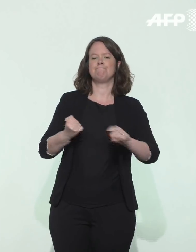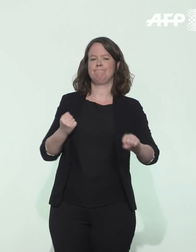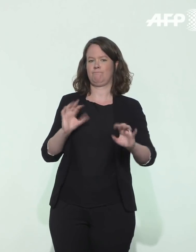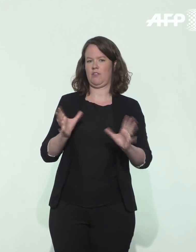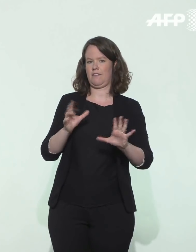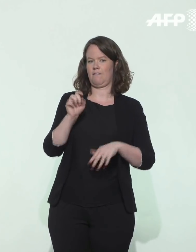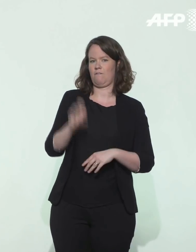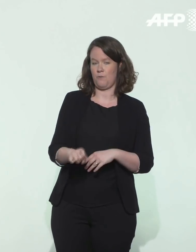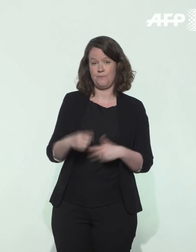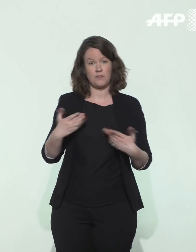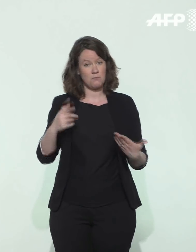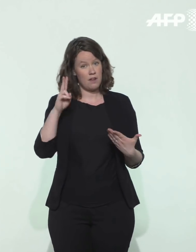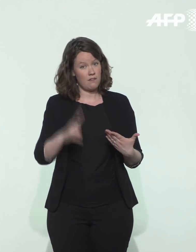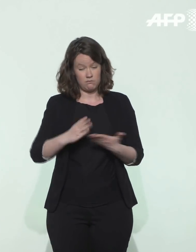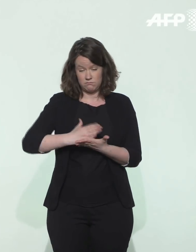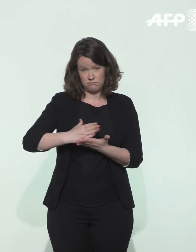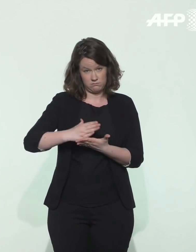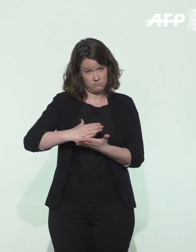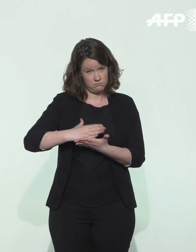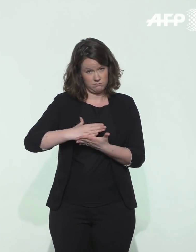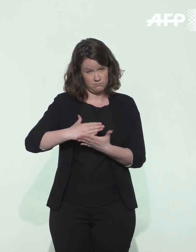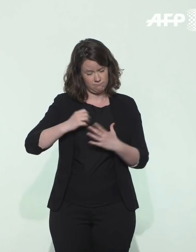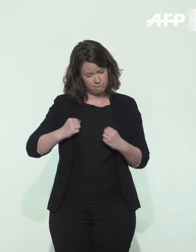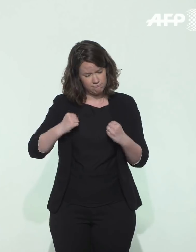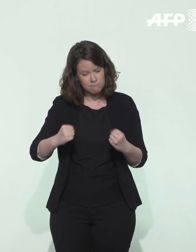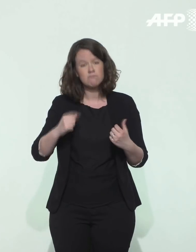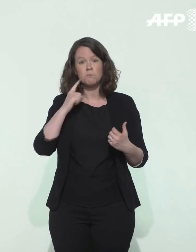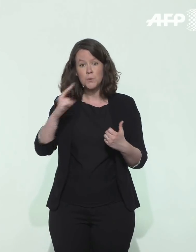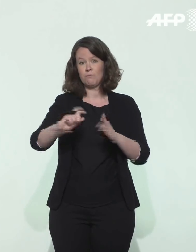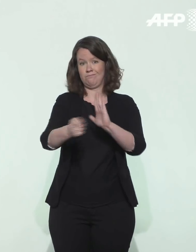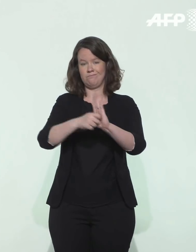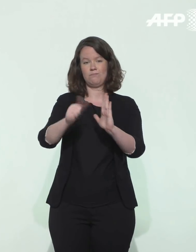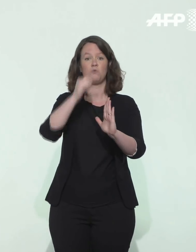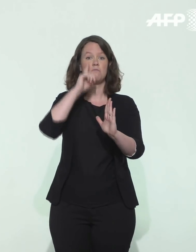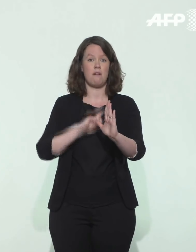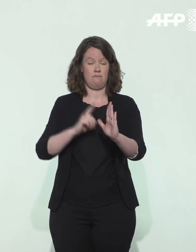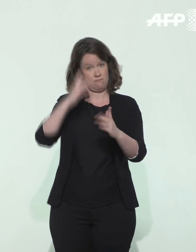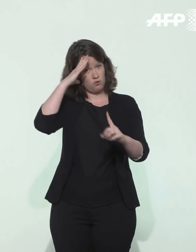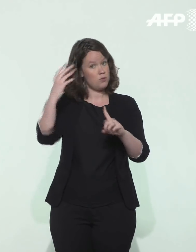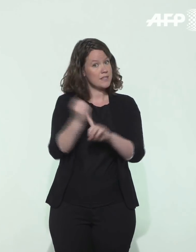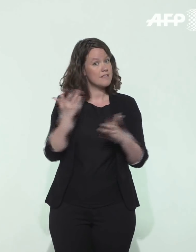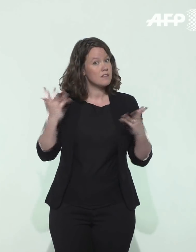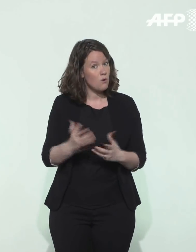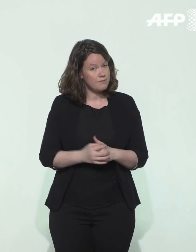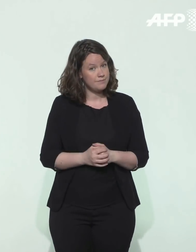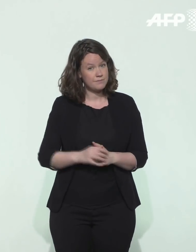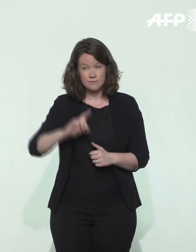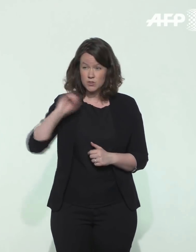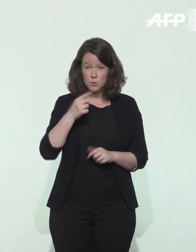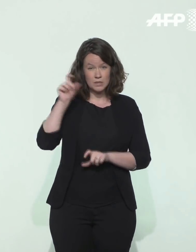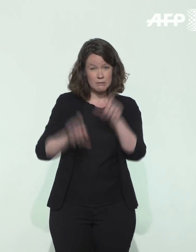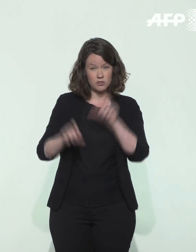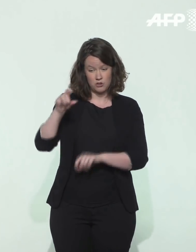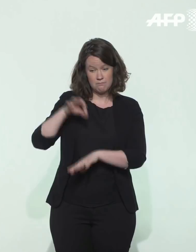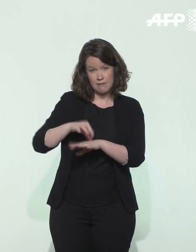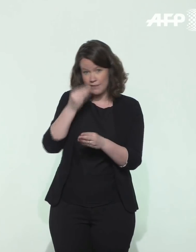que nous mettons tout en œuvre pour préparer notre pays dans la perspective du 11 mai. Nous rappelons l'objectif, être capable de tracer toutes les personnes